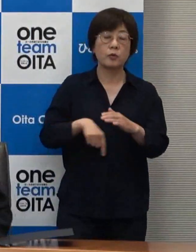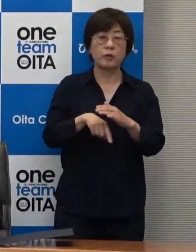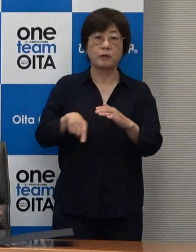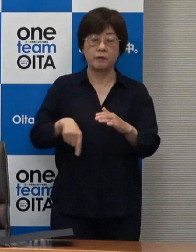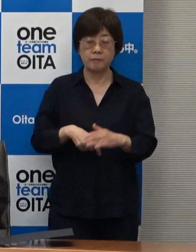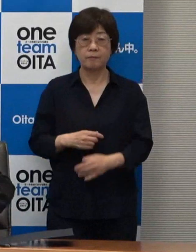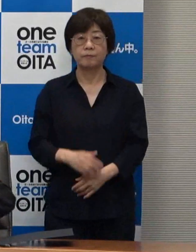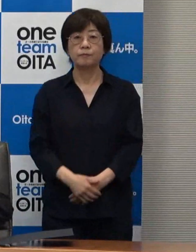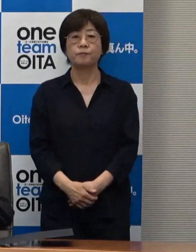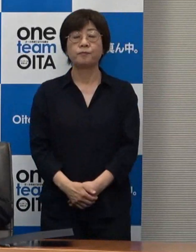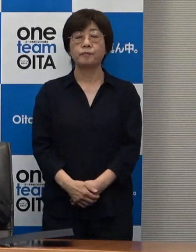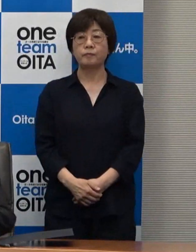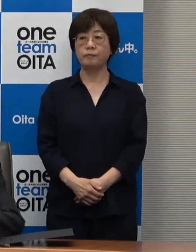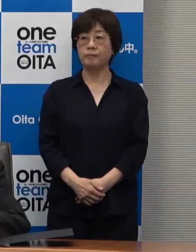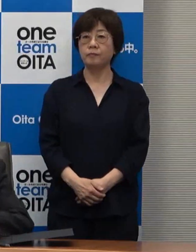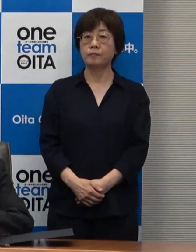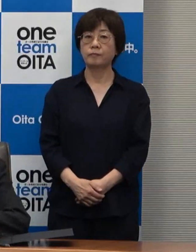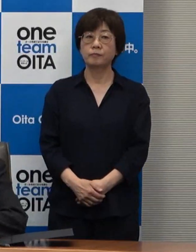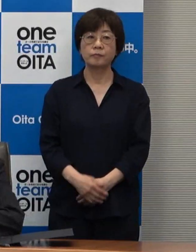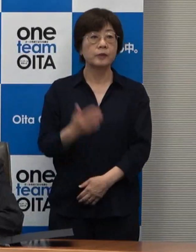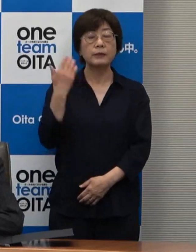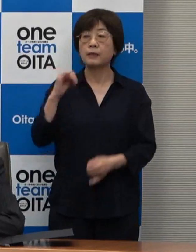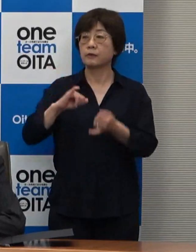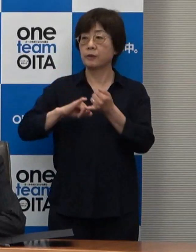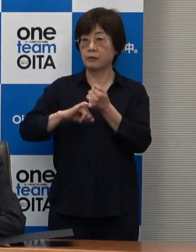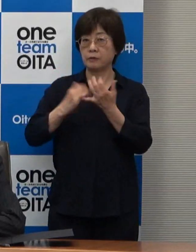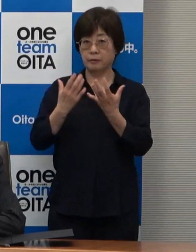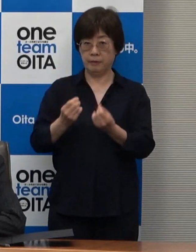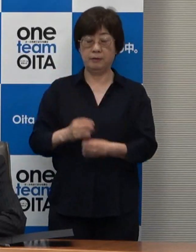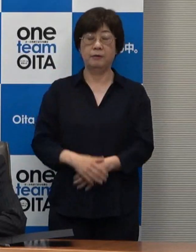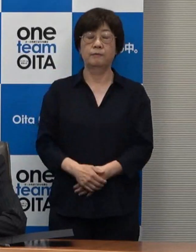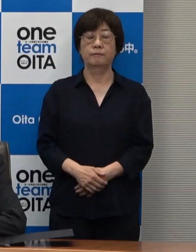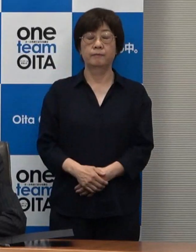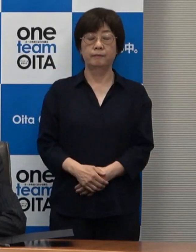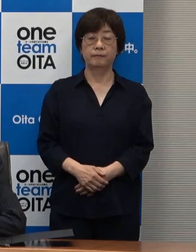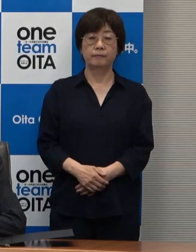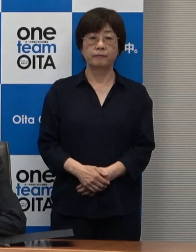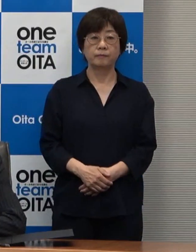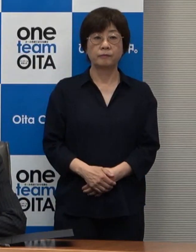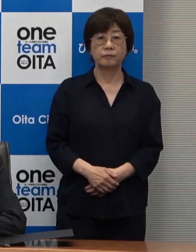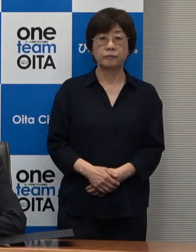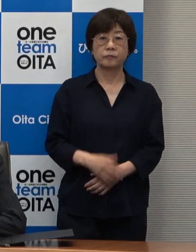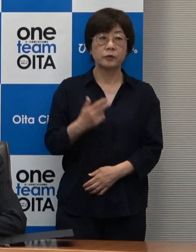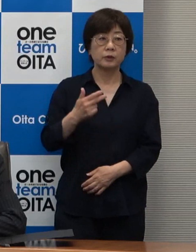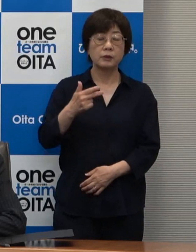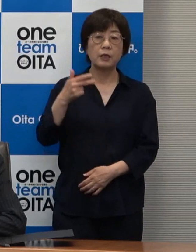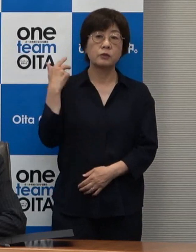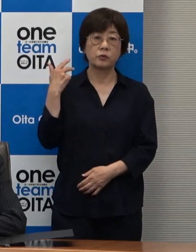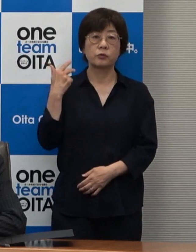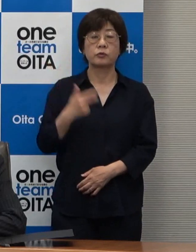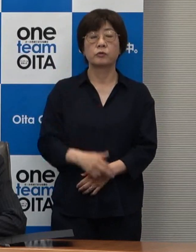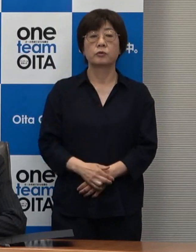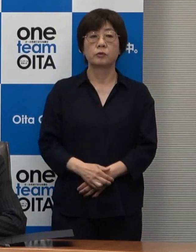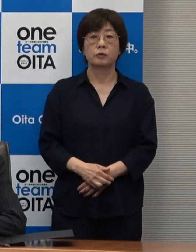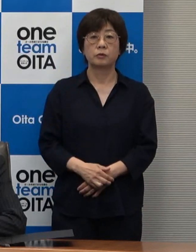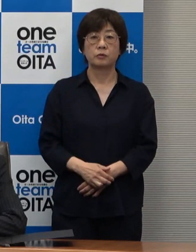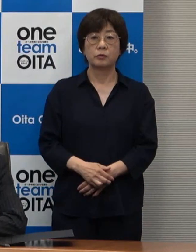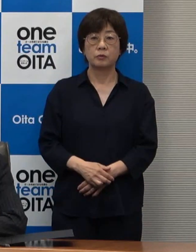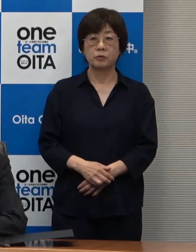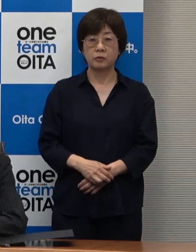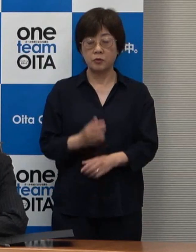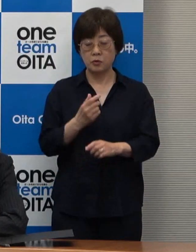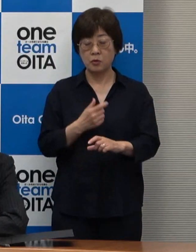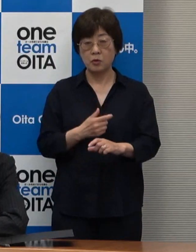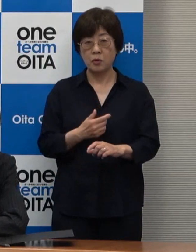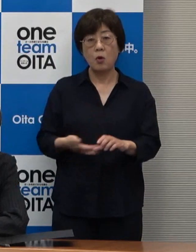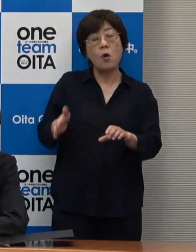ど、まあ、この前約束したようにですね、先週、まあ、補正予算今